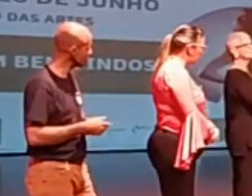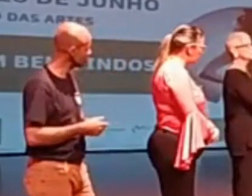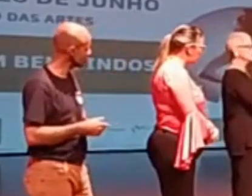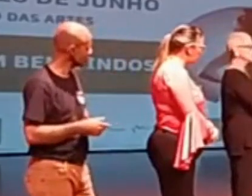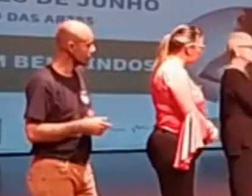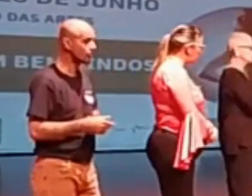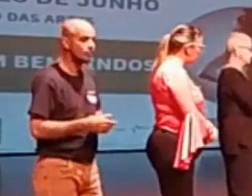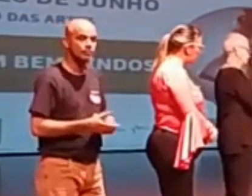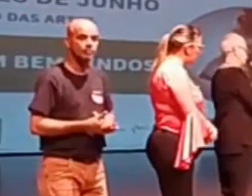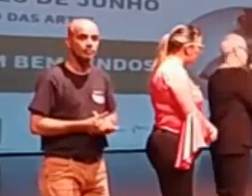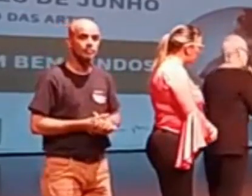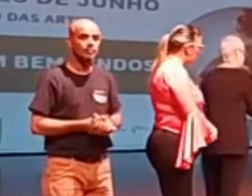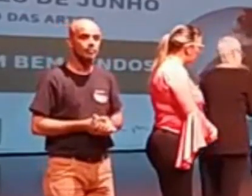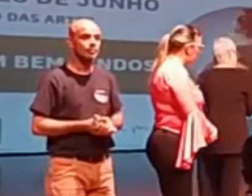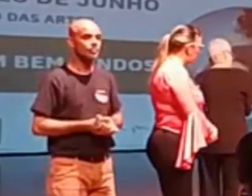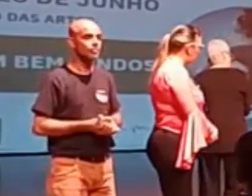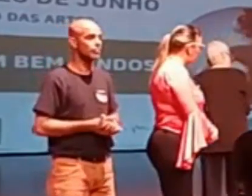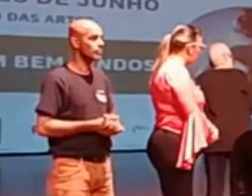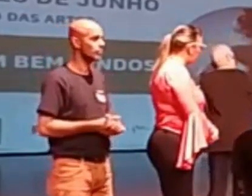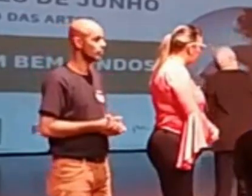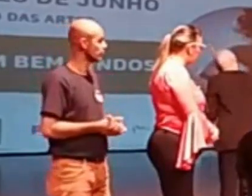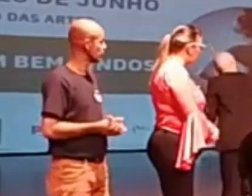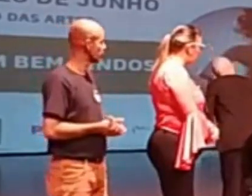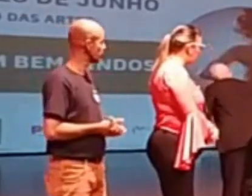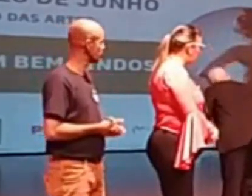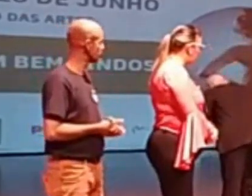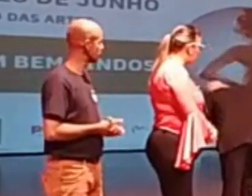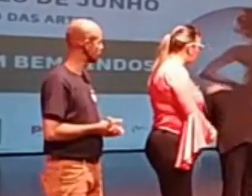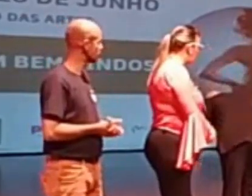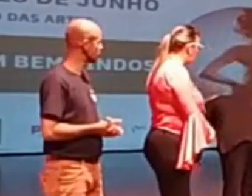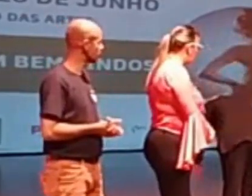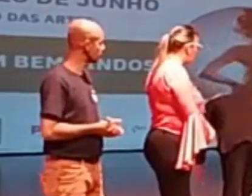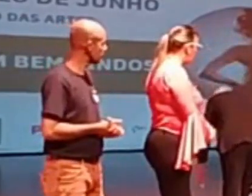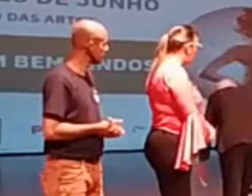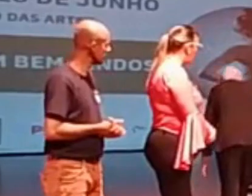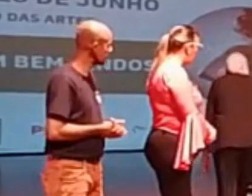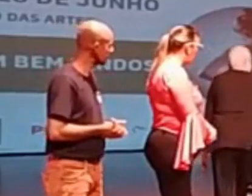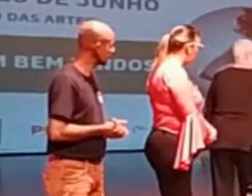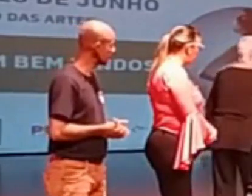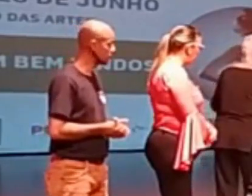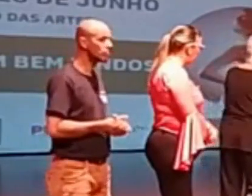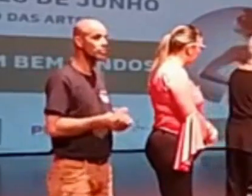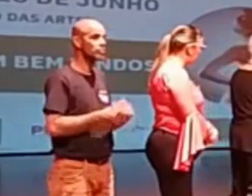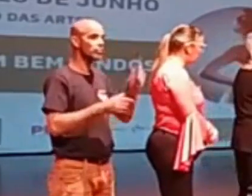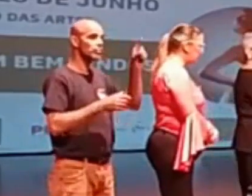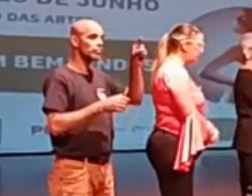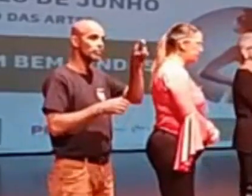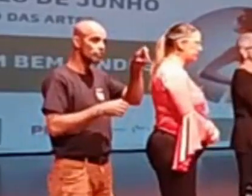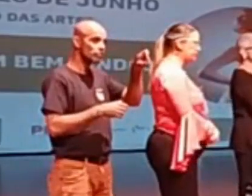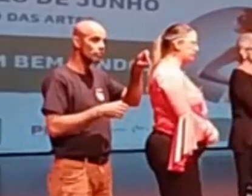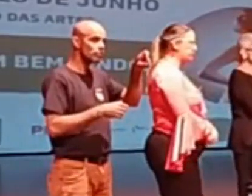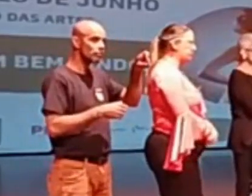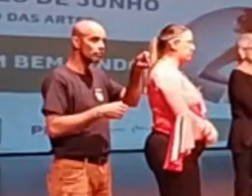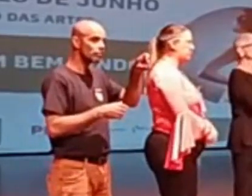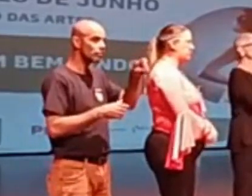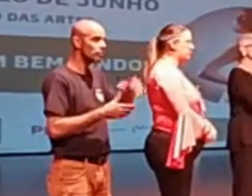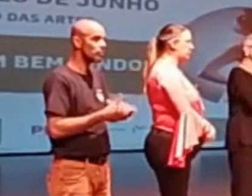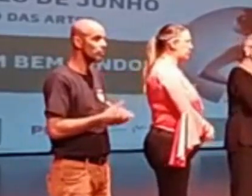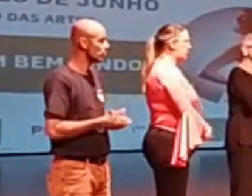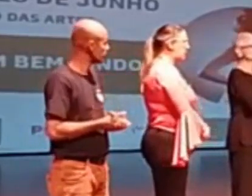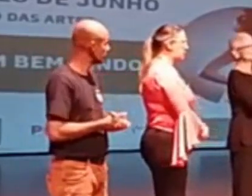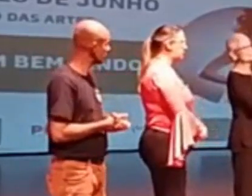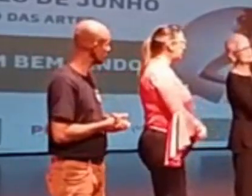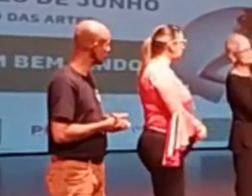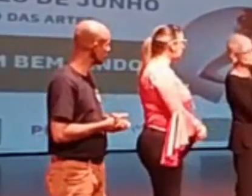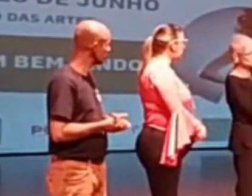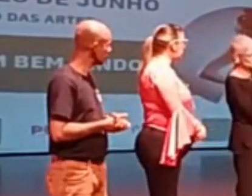que, se eu posso pedir para você fazer assim um pouquinho? Que aí aquela questão que a gente pode ver que um